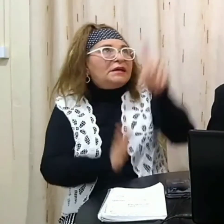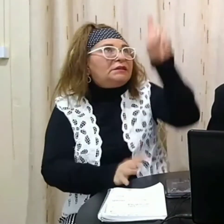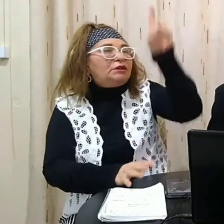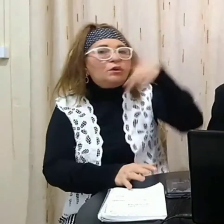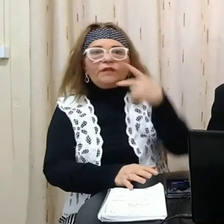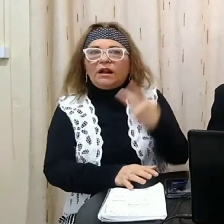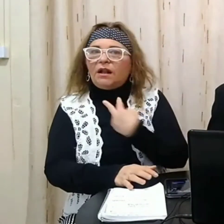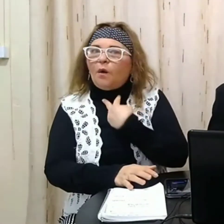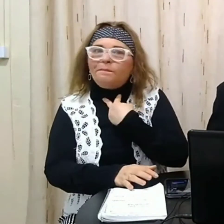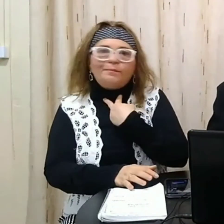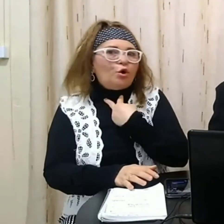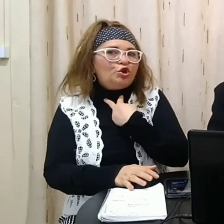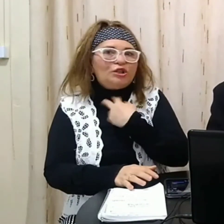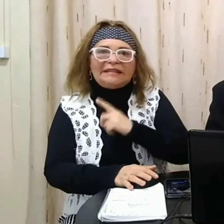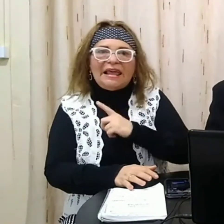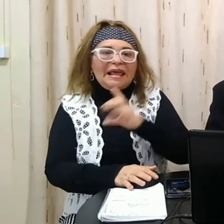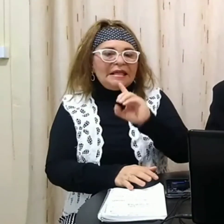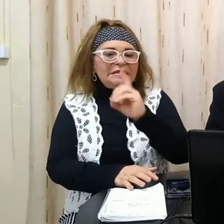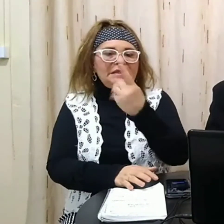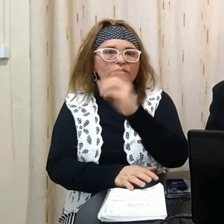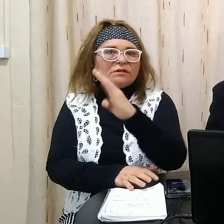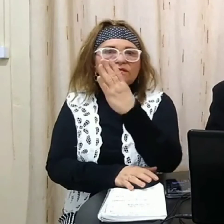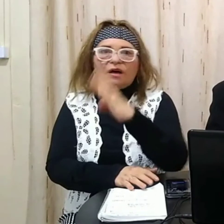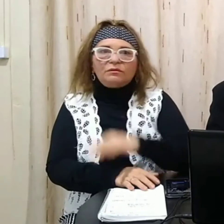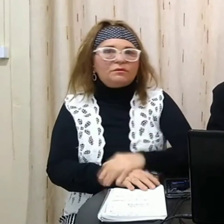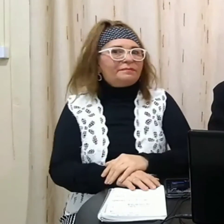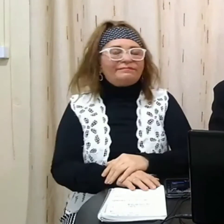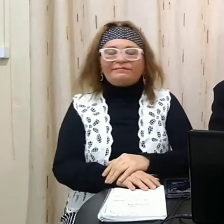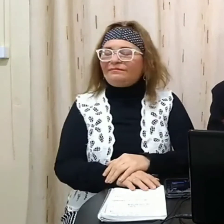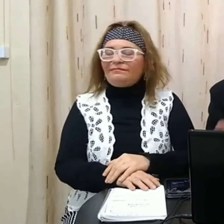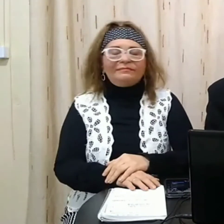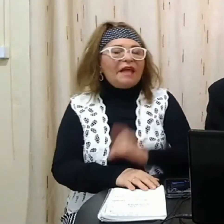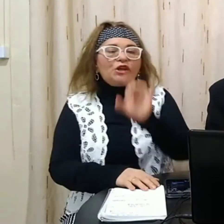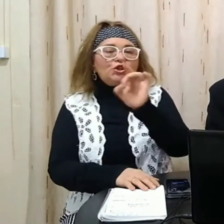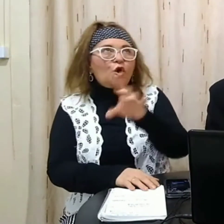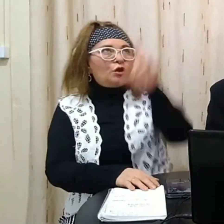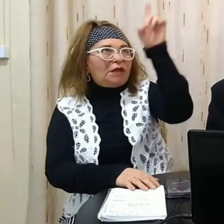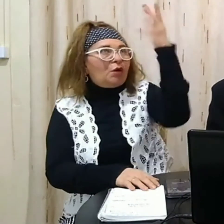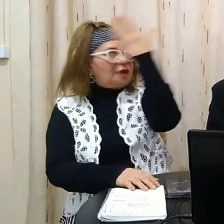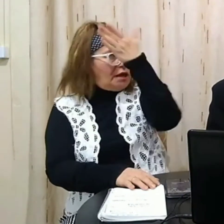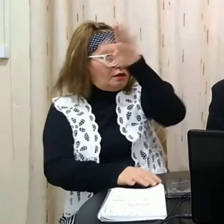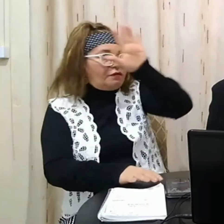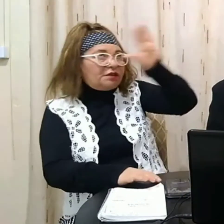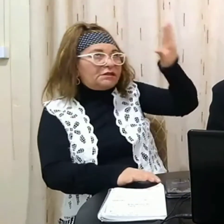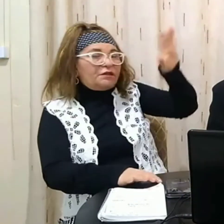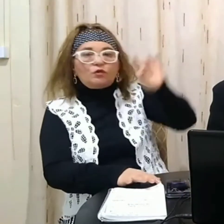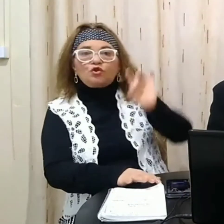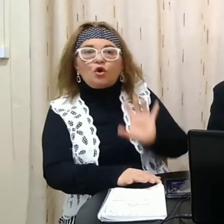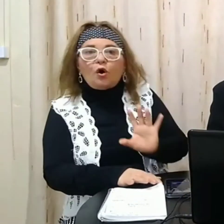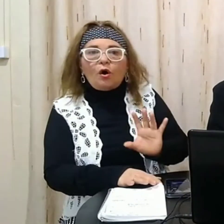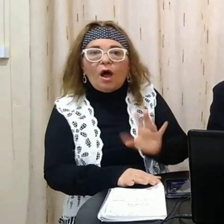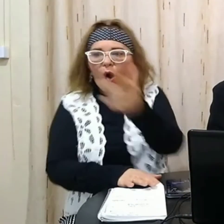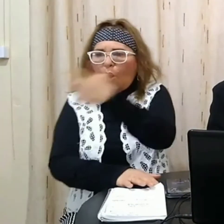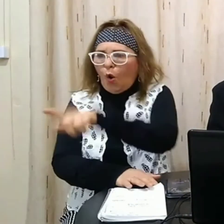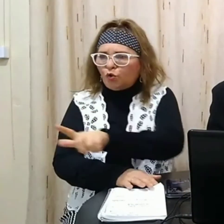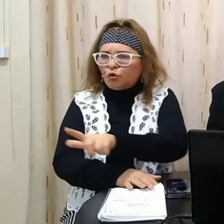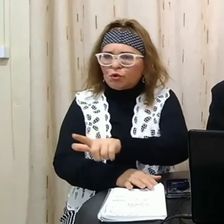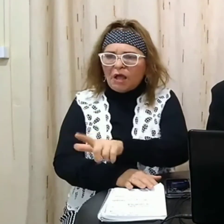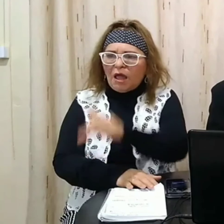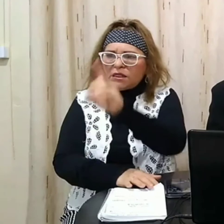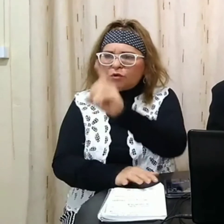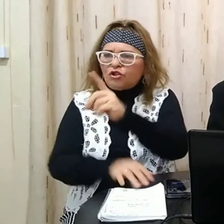outros deuses diante de mim. Isso foi para Israel e é para nós este mandamento também.